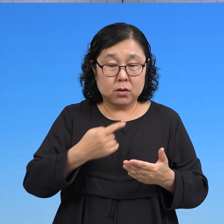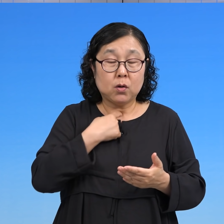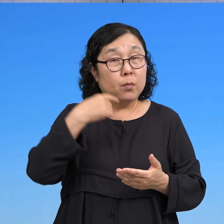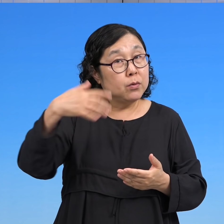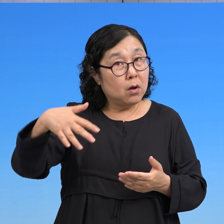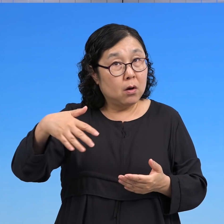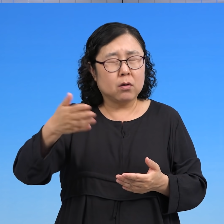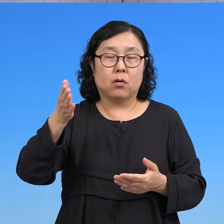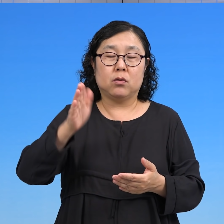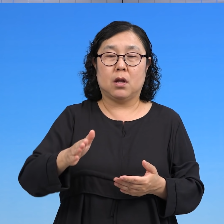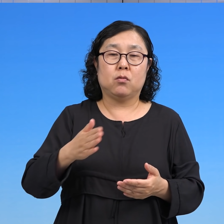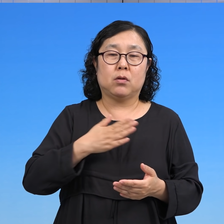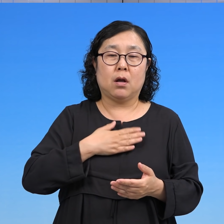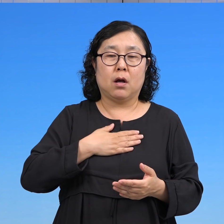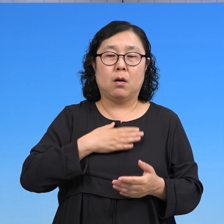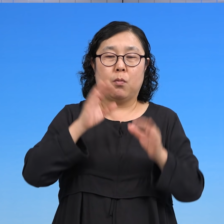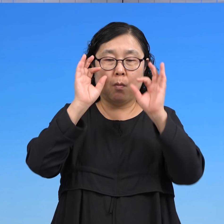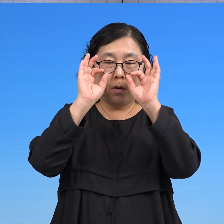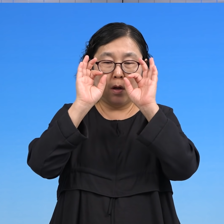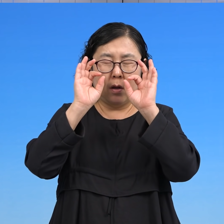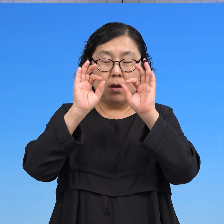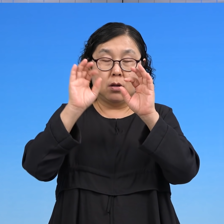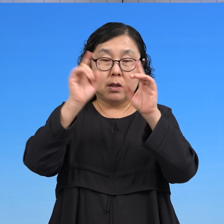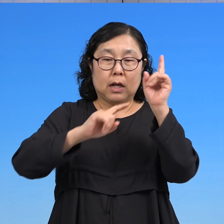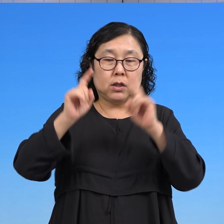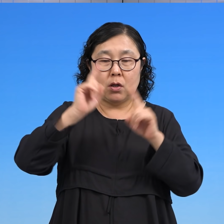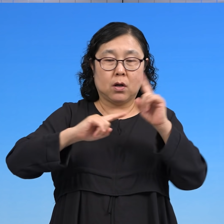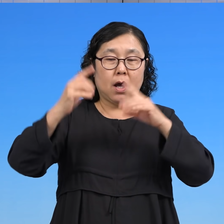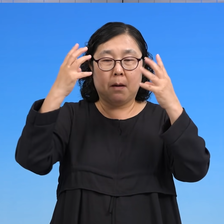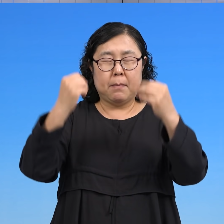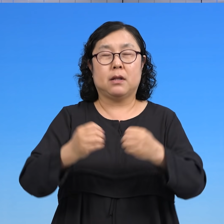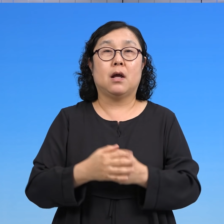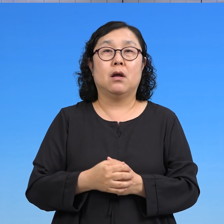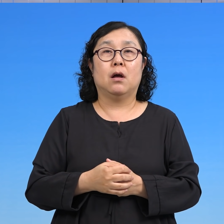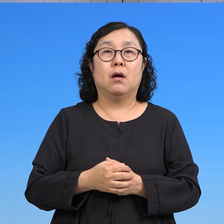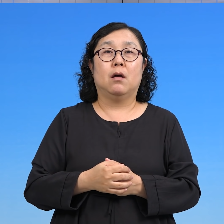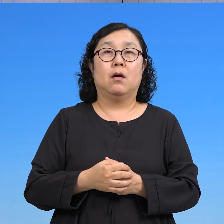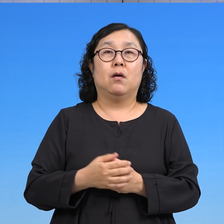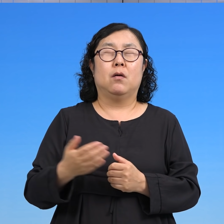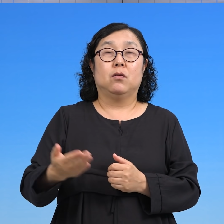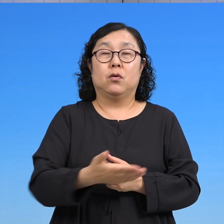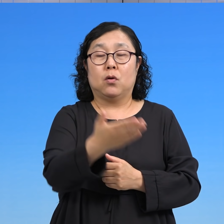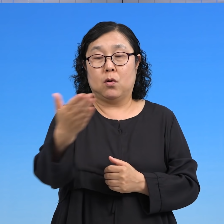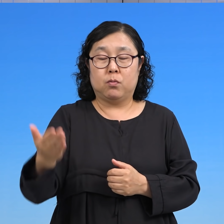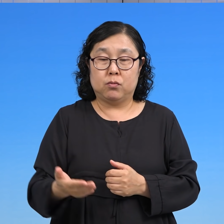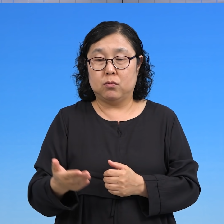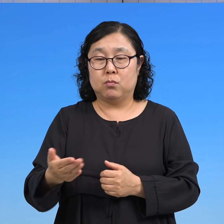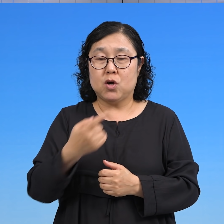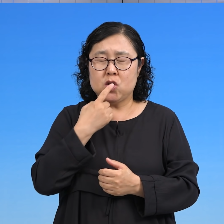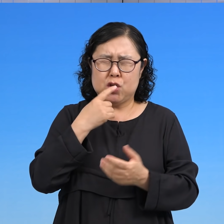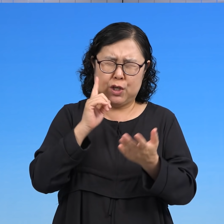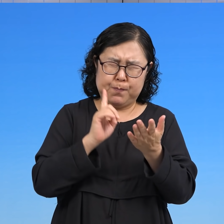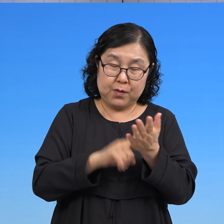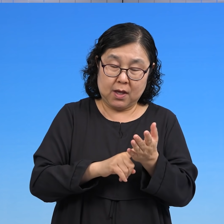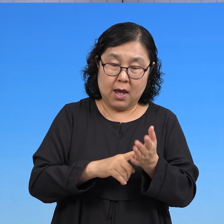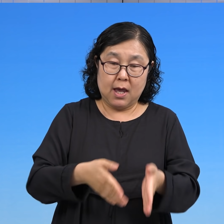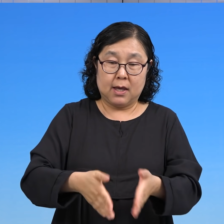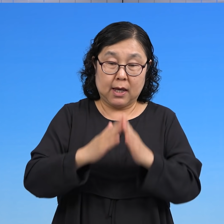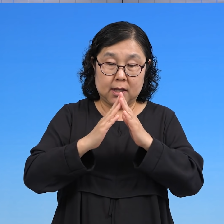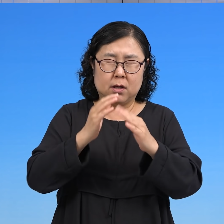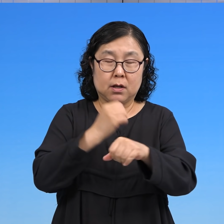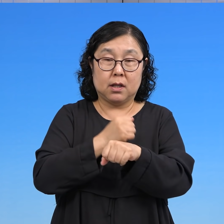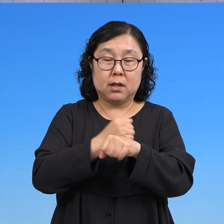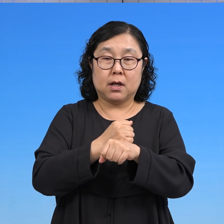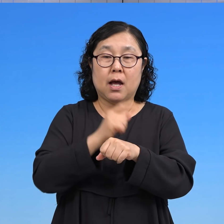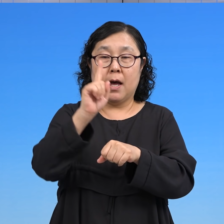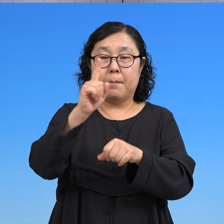또 상처투성이에요. 누가 저보고 목사님은 그렇게 그냥 뭐 무임승차하듯이 하나도 힘 안 들게 개척했으니까